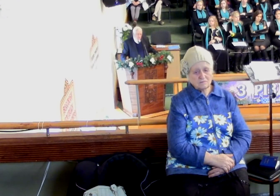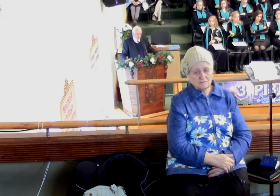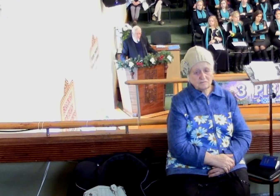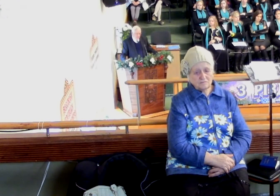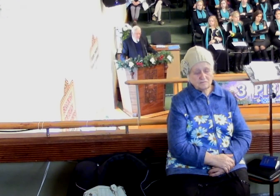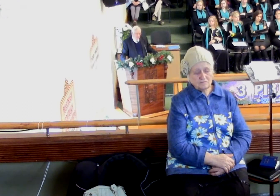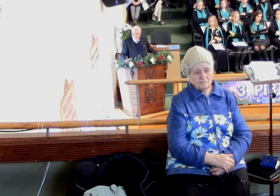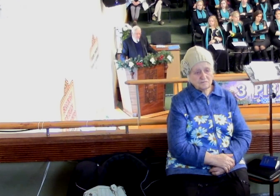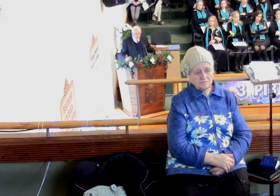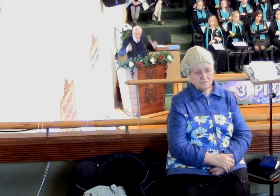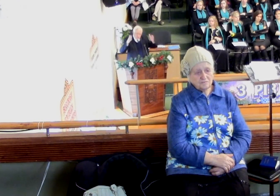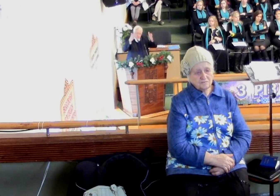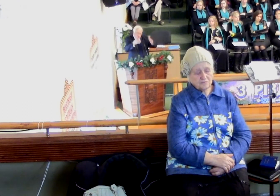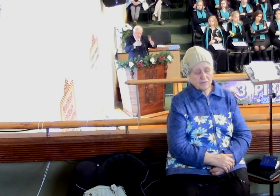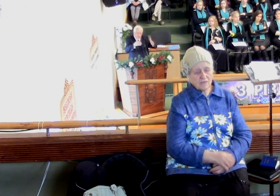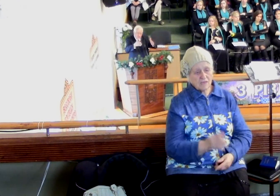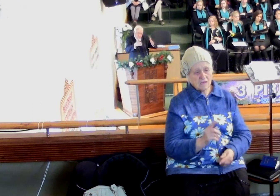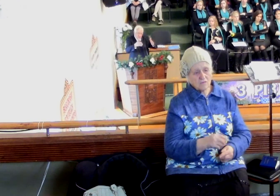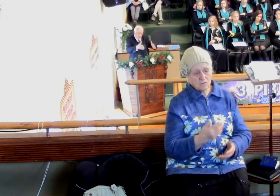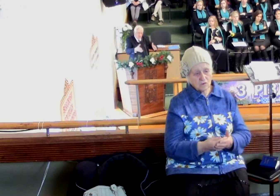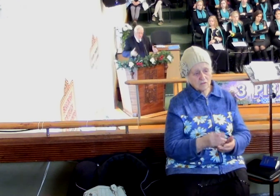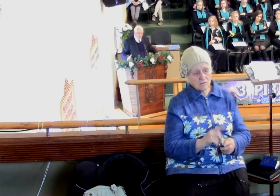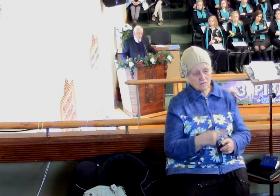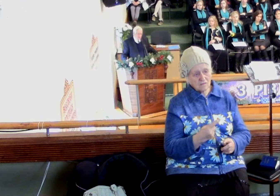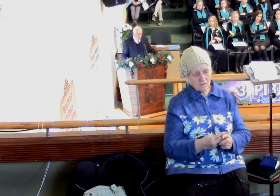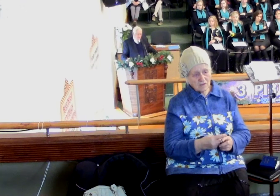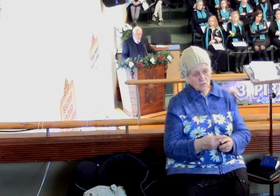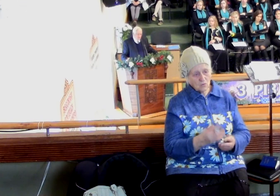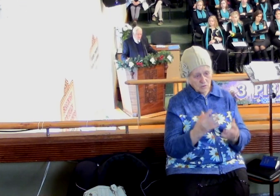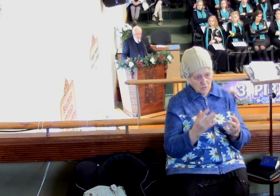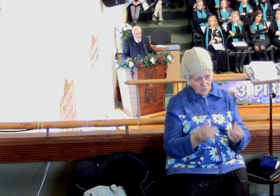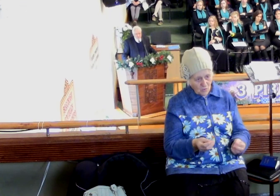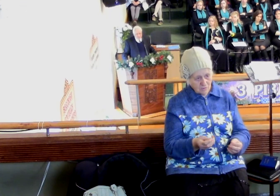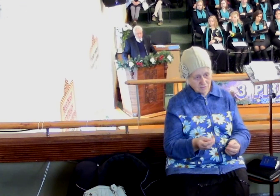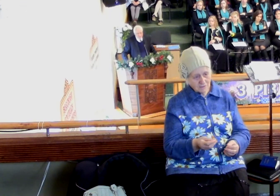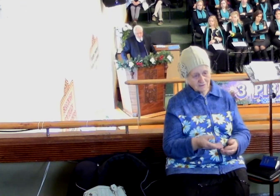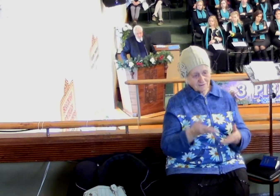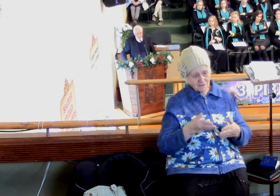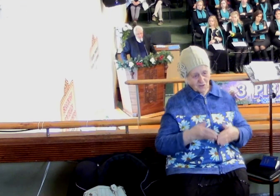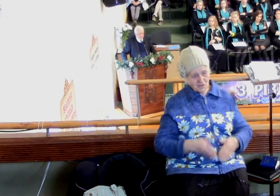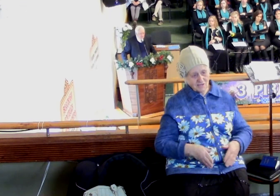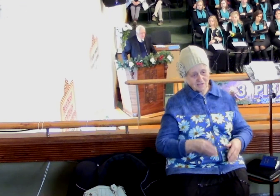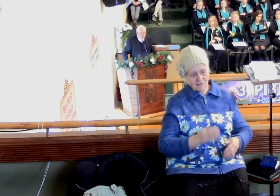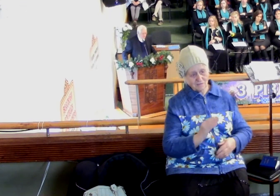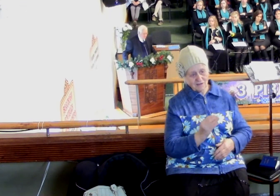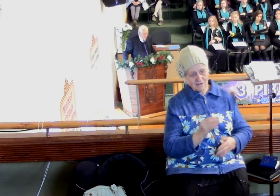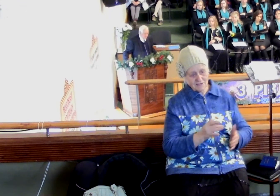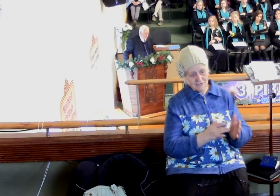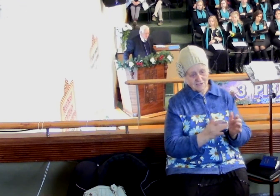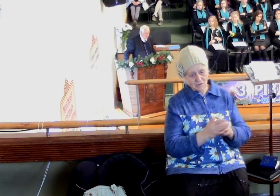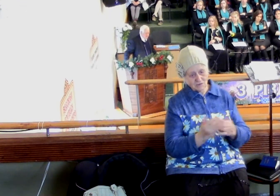Друзья, дорогие, и в эту тьму приходит свет. Рождество – это не просто праздник